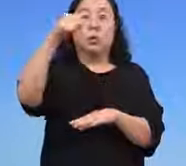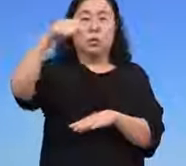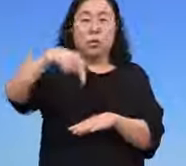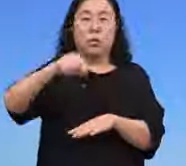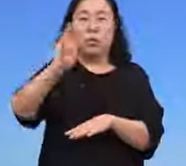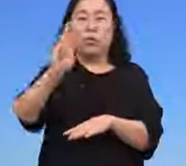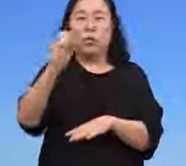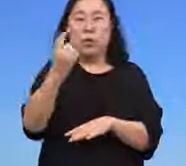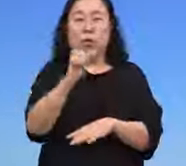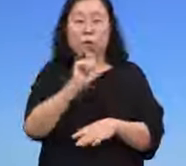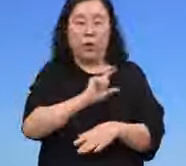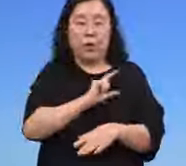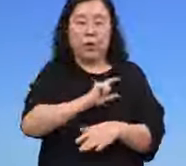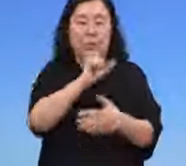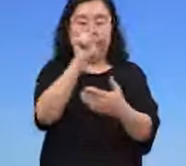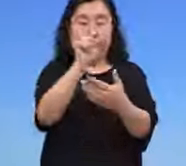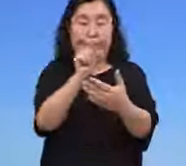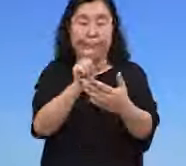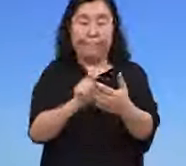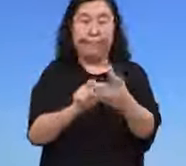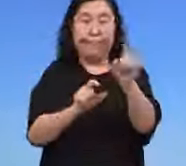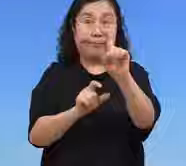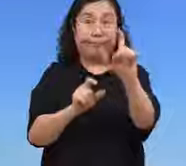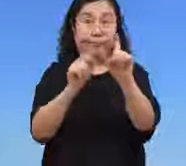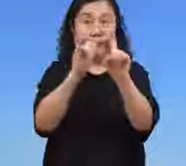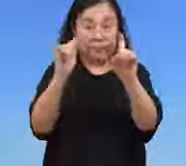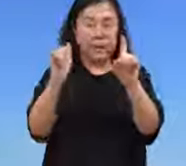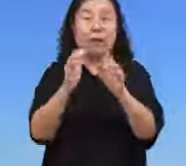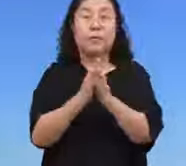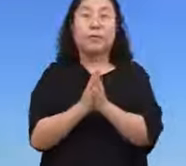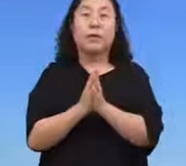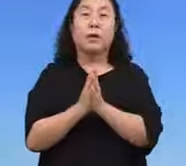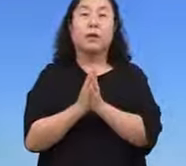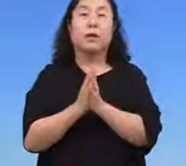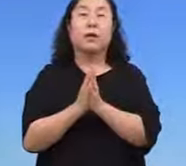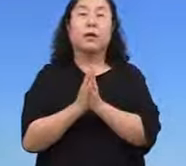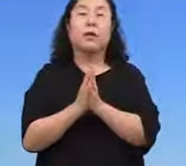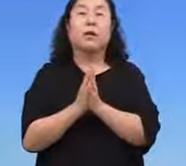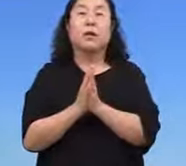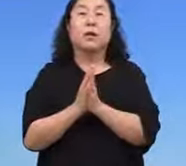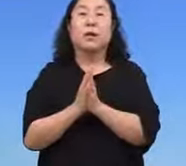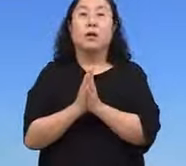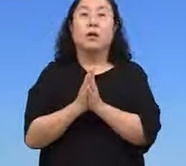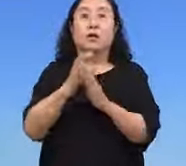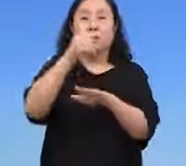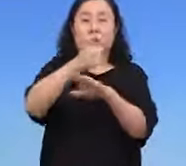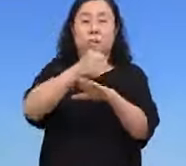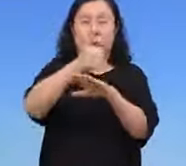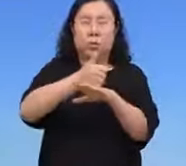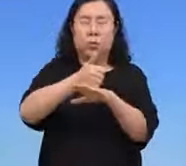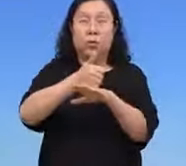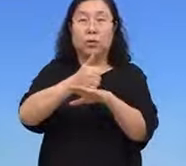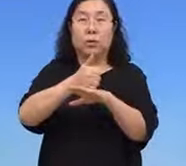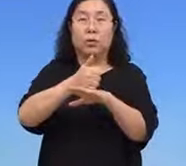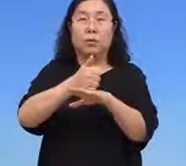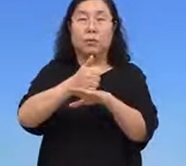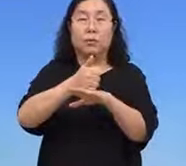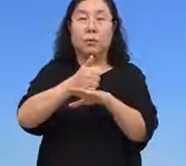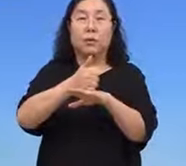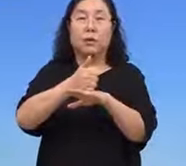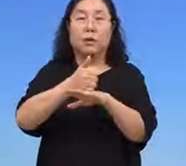이제 보내왔는데요, 지난주에 제가 이제 최종 추천된 분들을